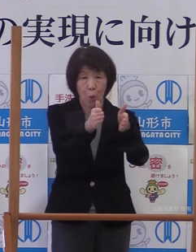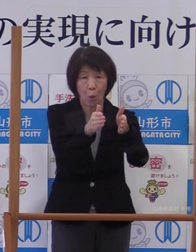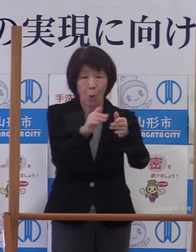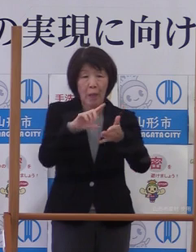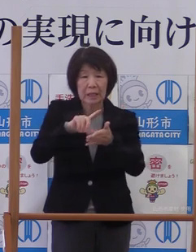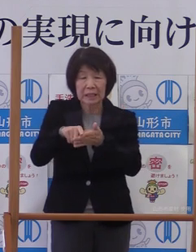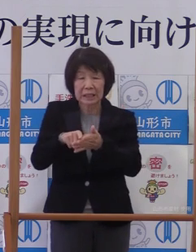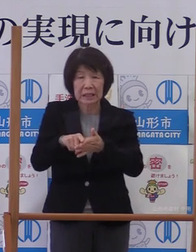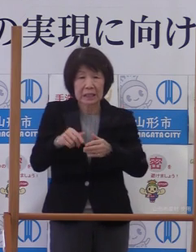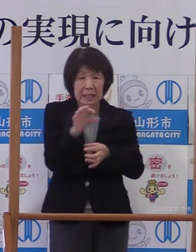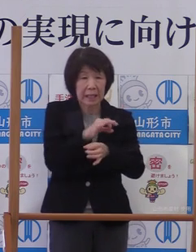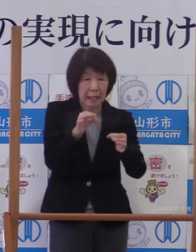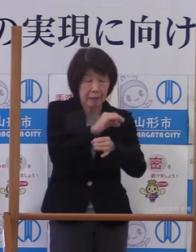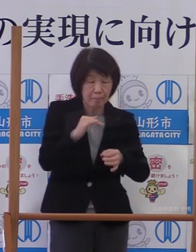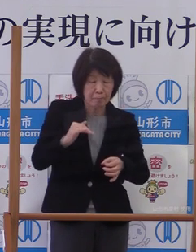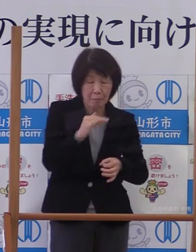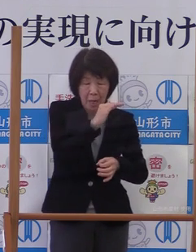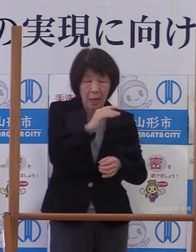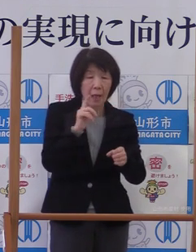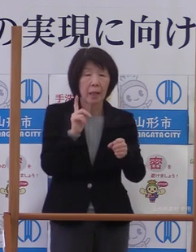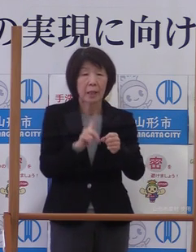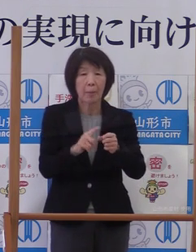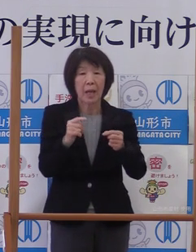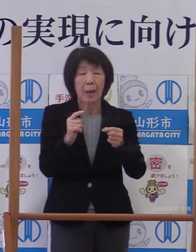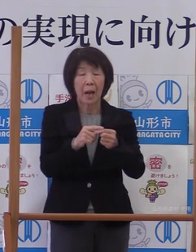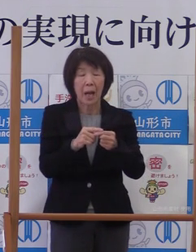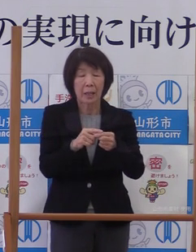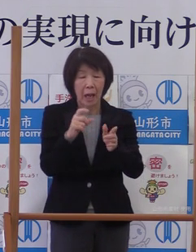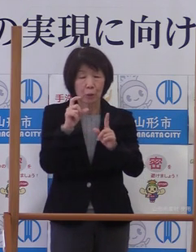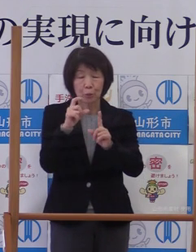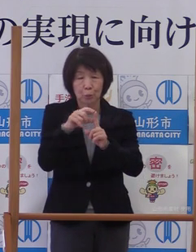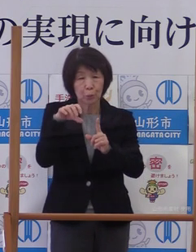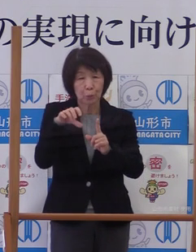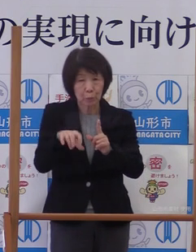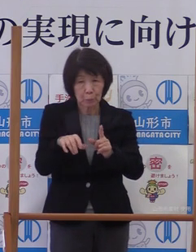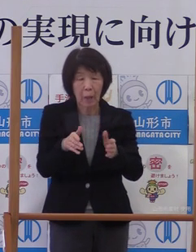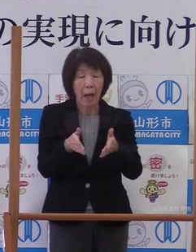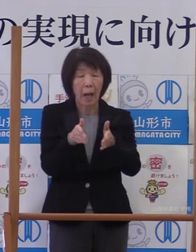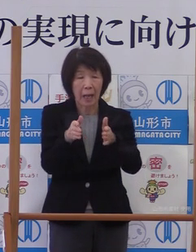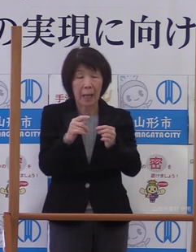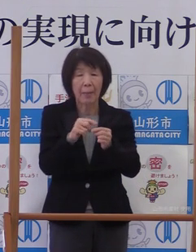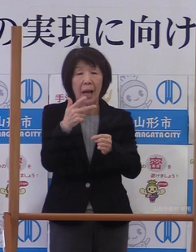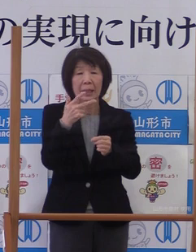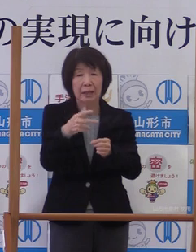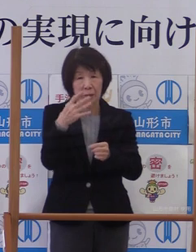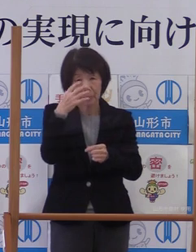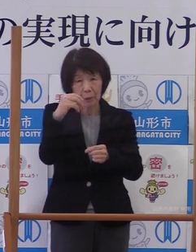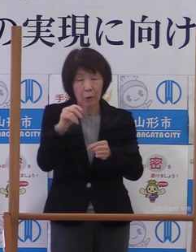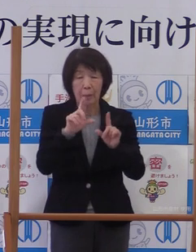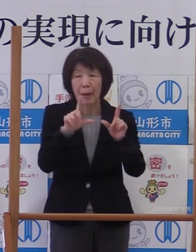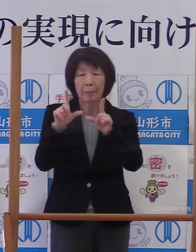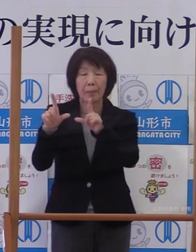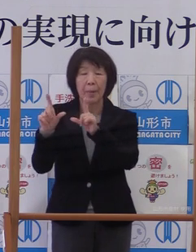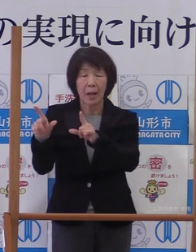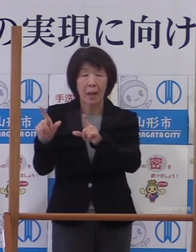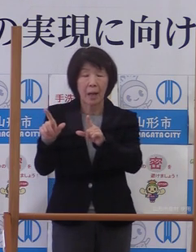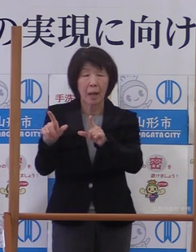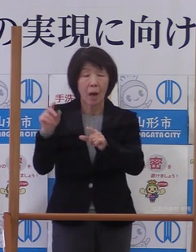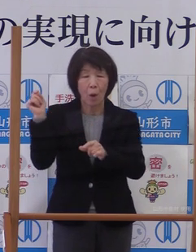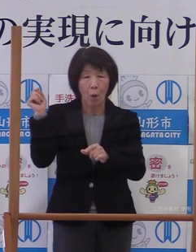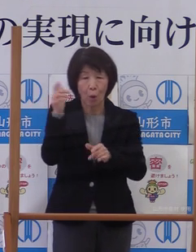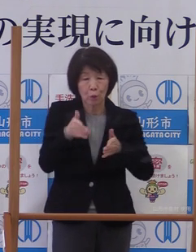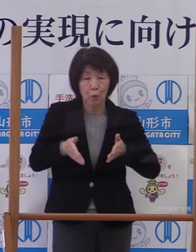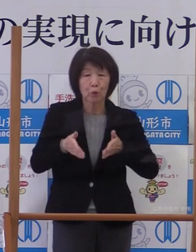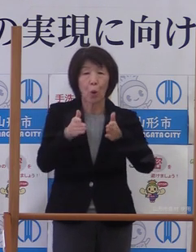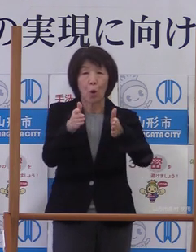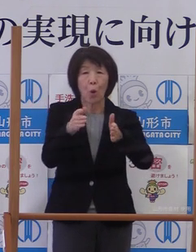経済の活性化として、山形パーキングエリアを活用し、山形市の魅力発信、高速道路利用者の